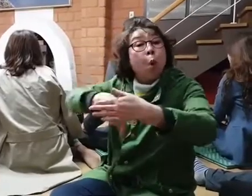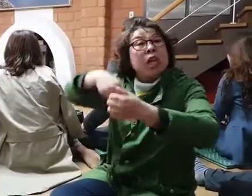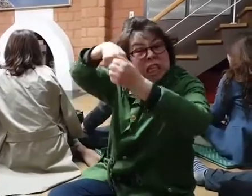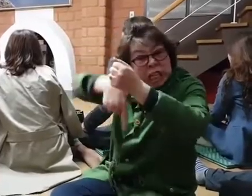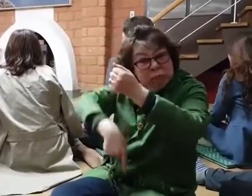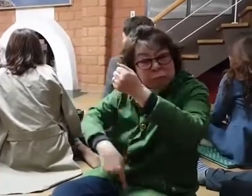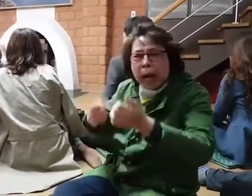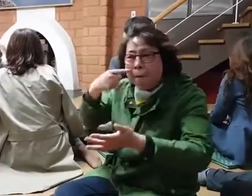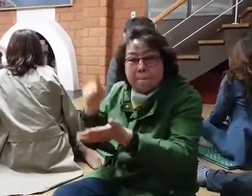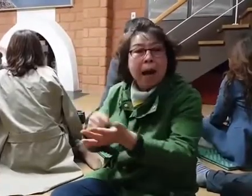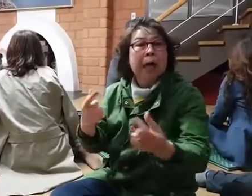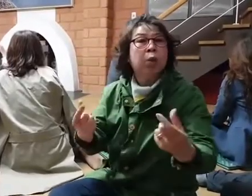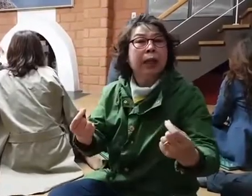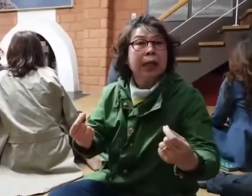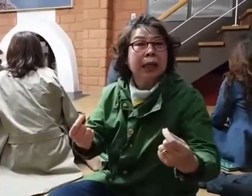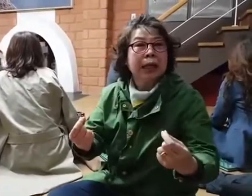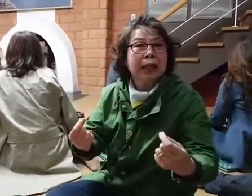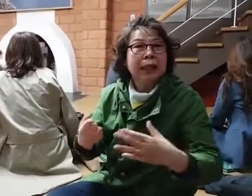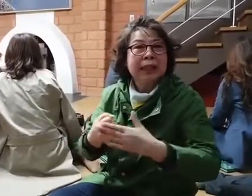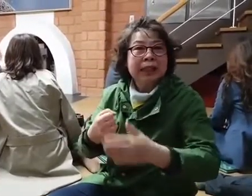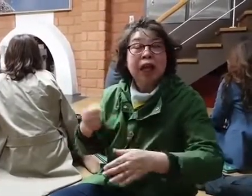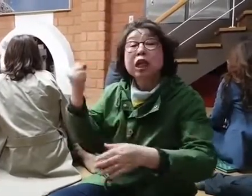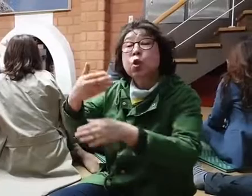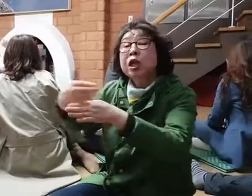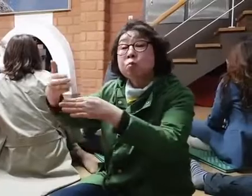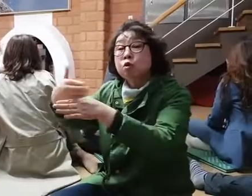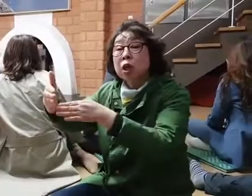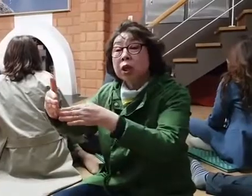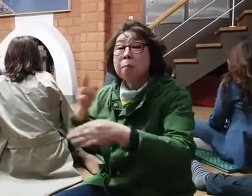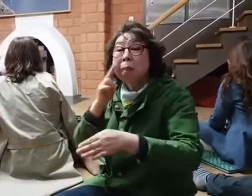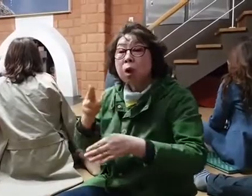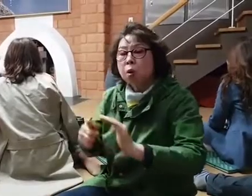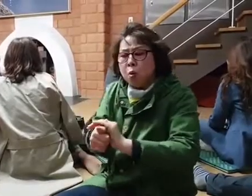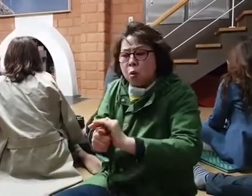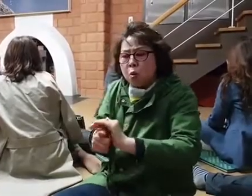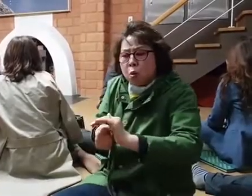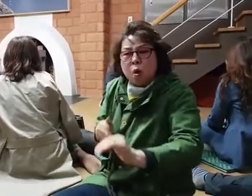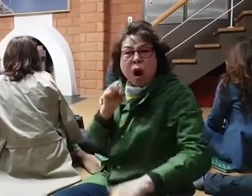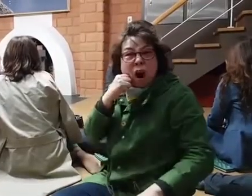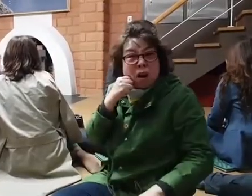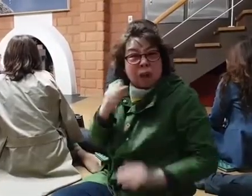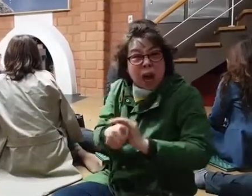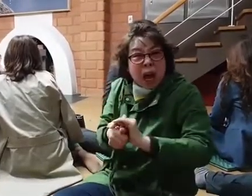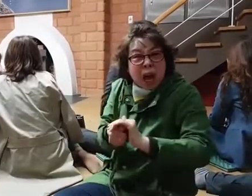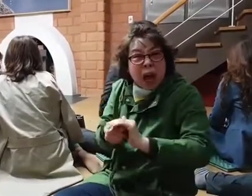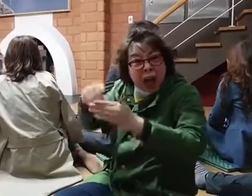겁니다. 그런 것이고 이북은 굉장히 이게 후퇴되고 어렵게 지금 이렇게